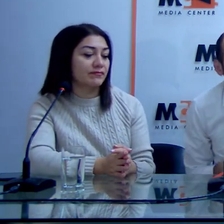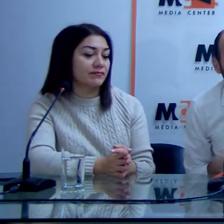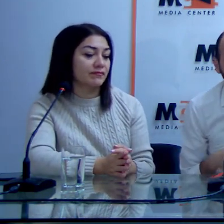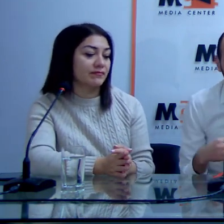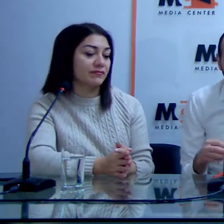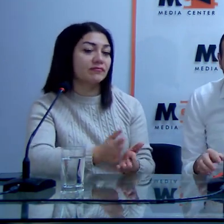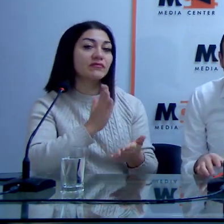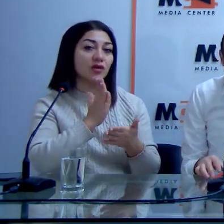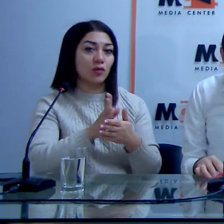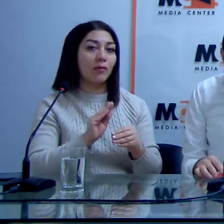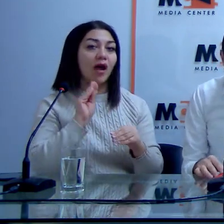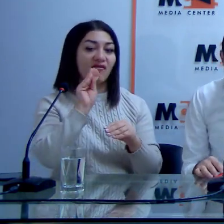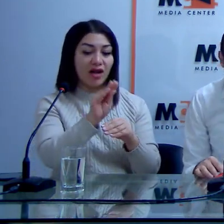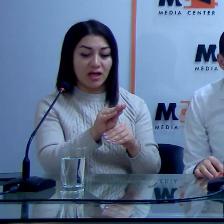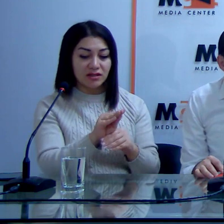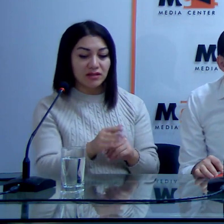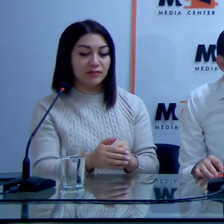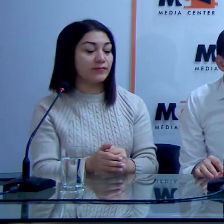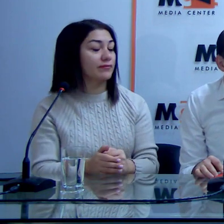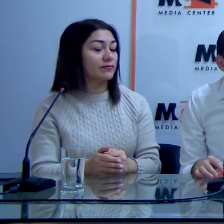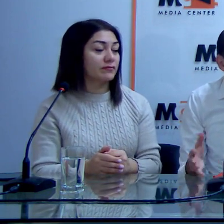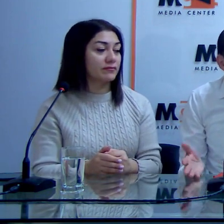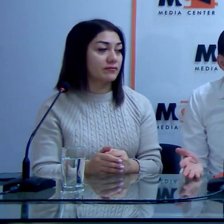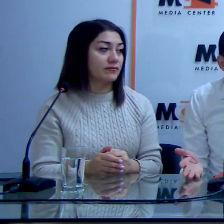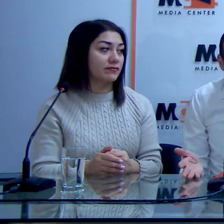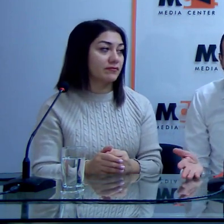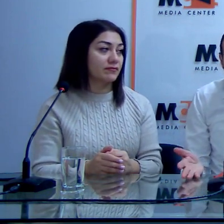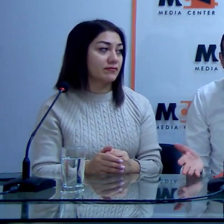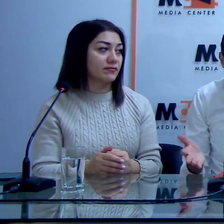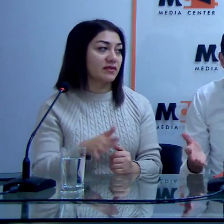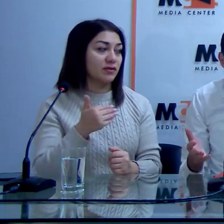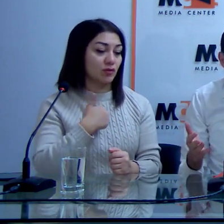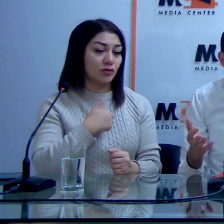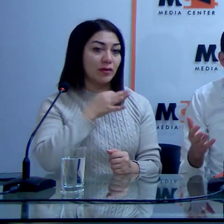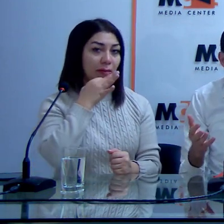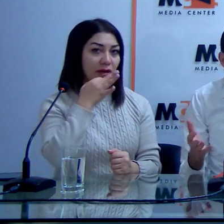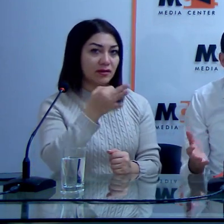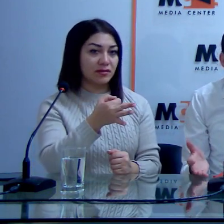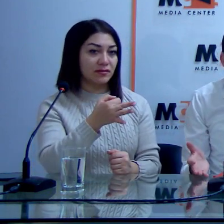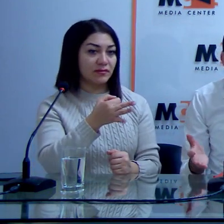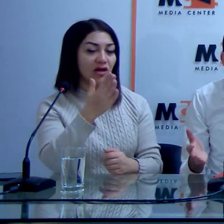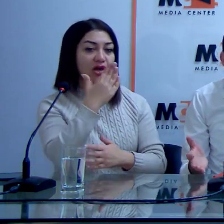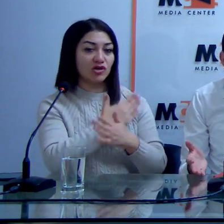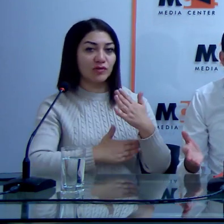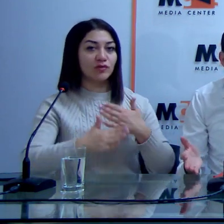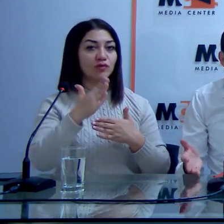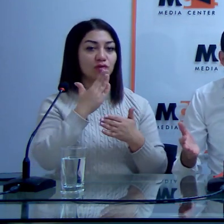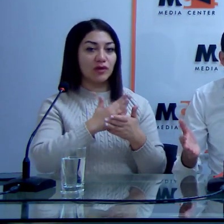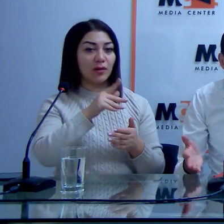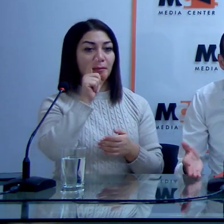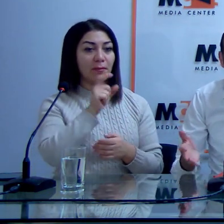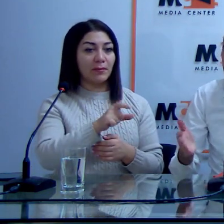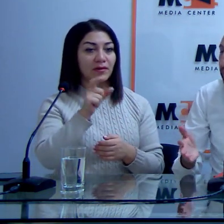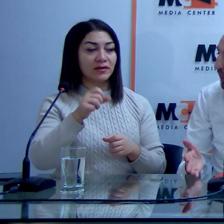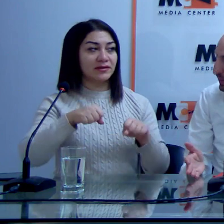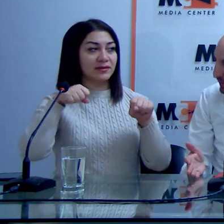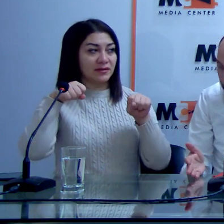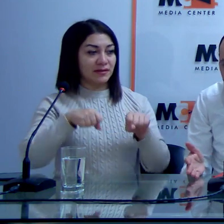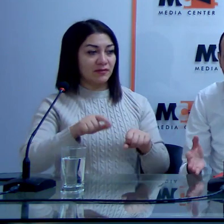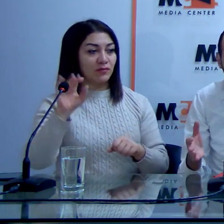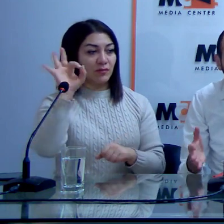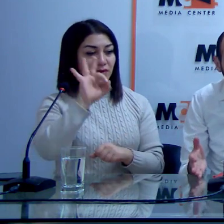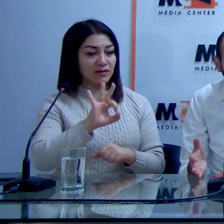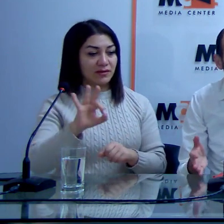Այո։ Ուդեբ ապելայտեմ։ Իմ ուդեբ ապելայտեմ։ Հայտը մտա բուտուտ ուդեդ անտի իլայն փուտքը